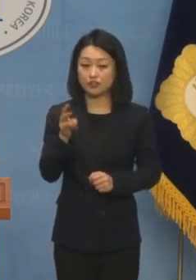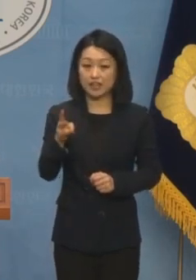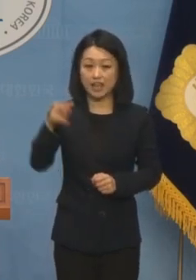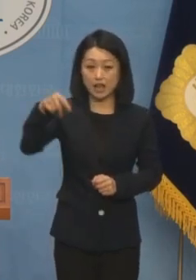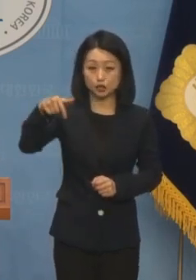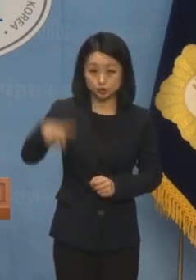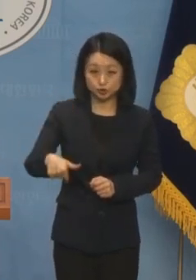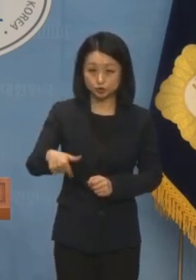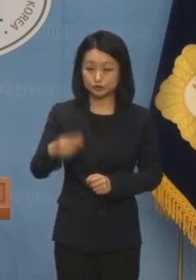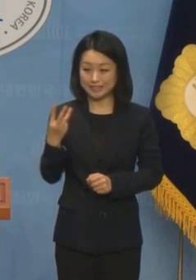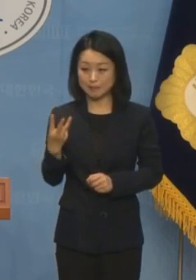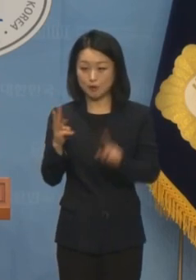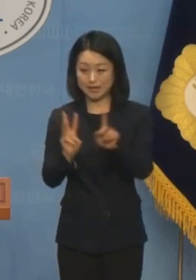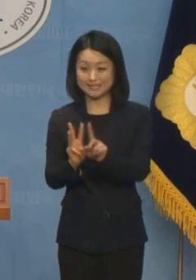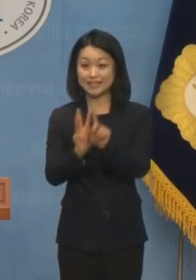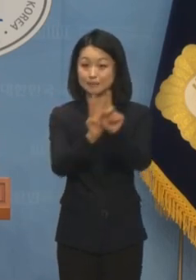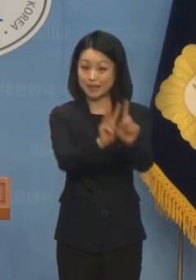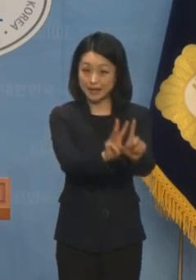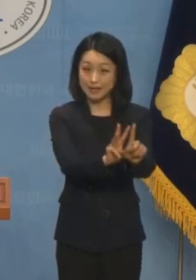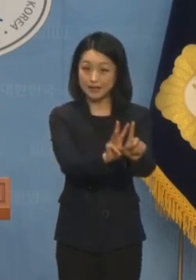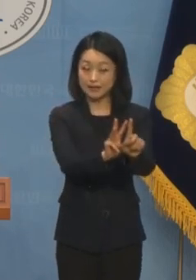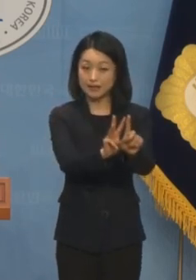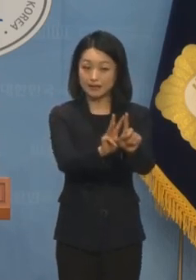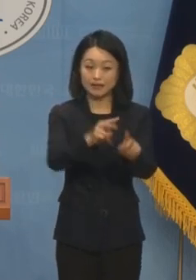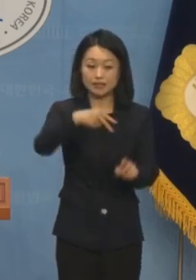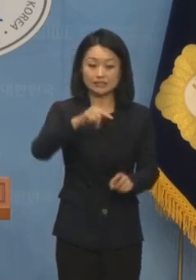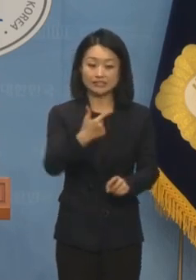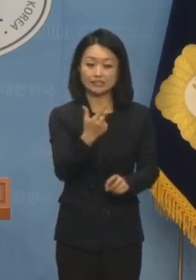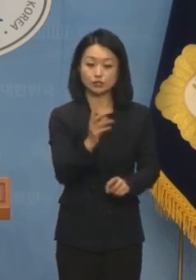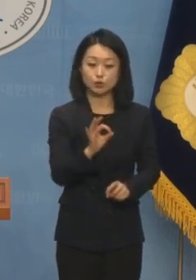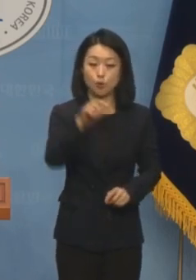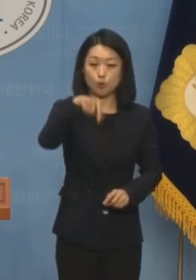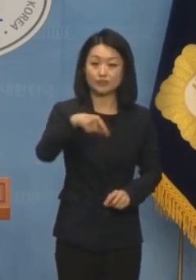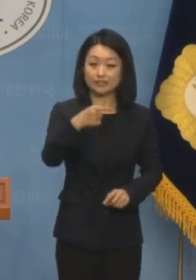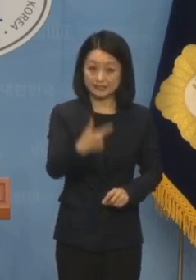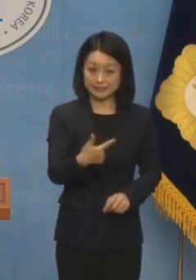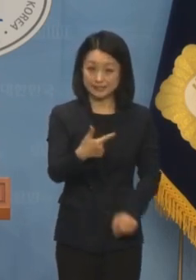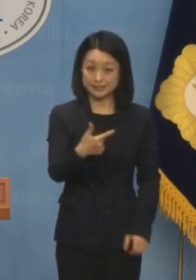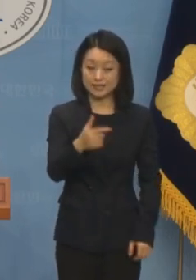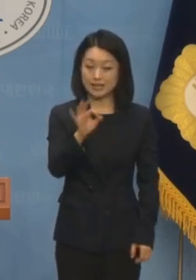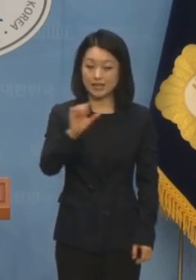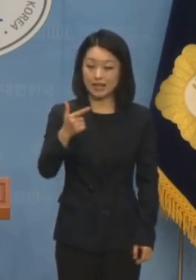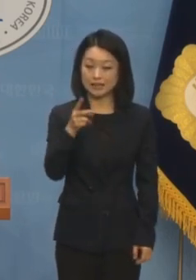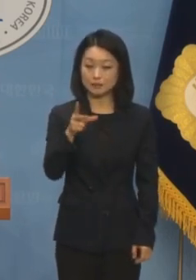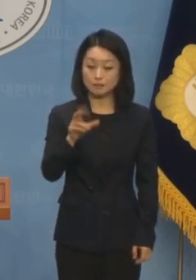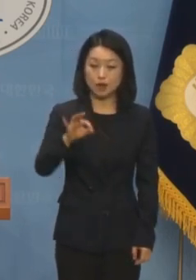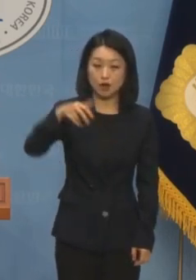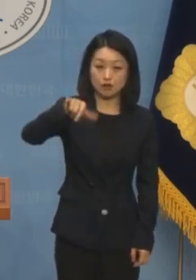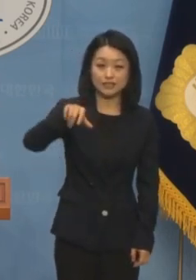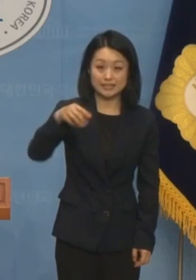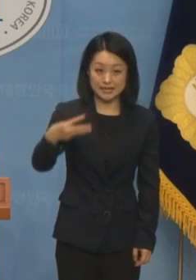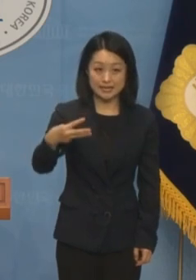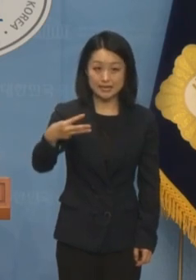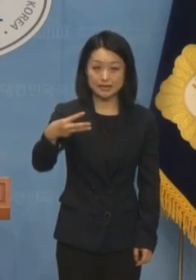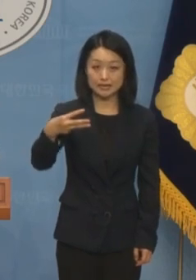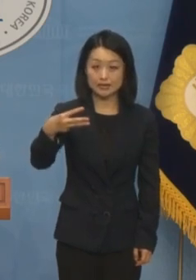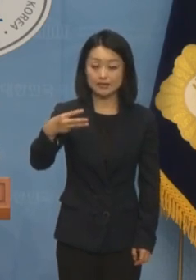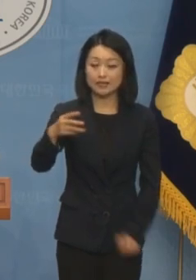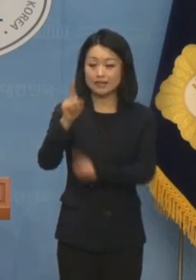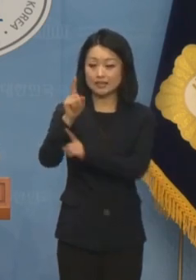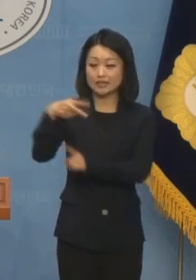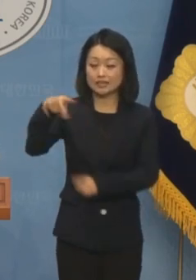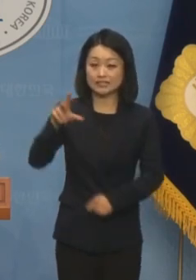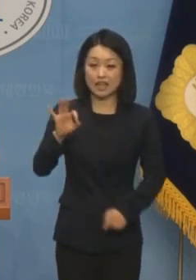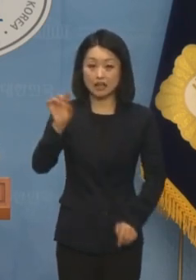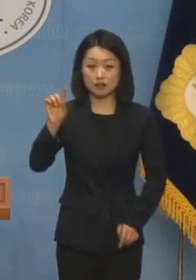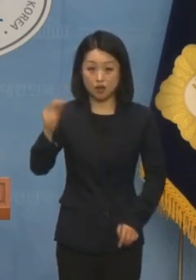무소속 의원이 함께합니다. 신동군 더불어민주당 의원, 안병길 국민의힘 의원, 이상원